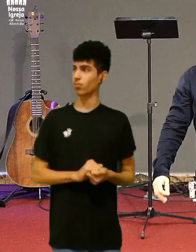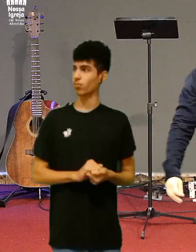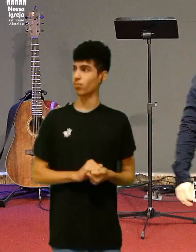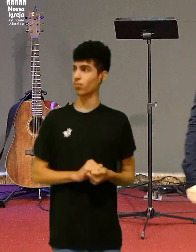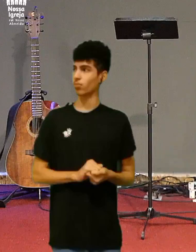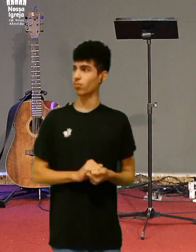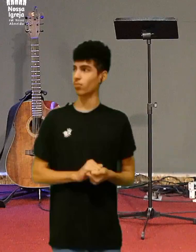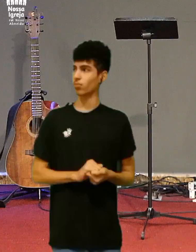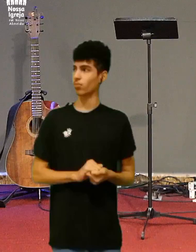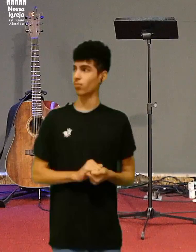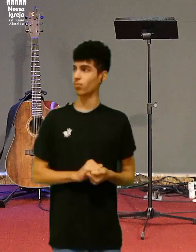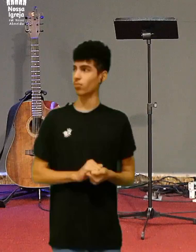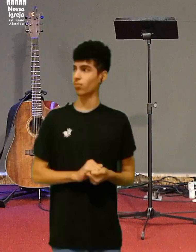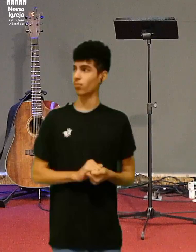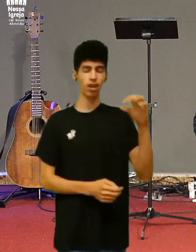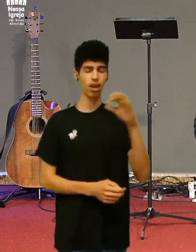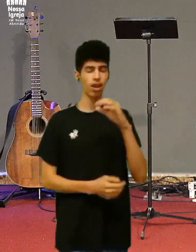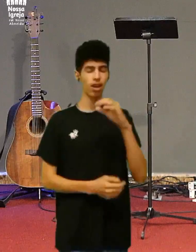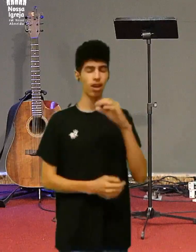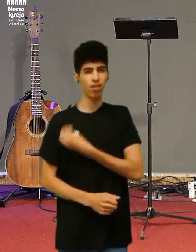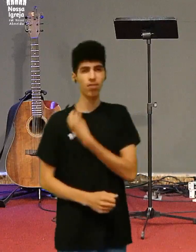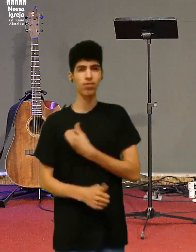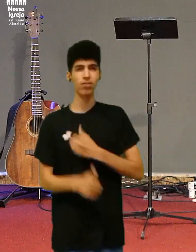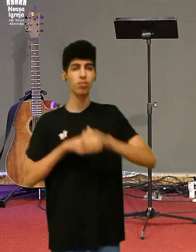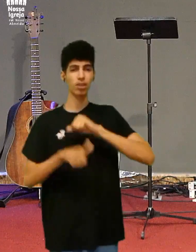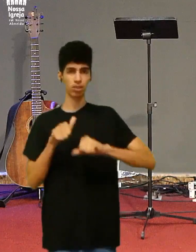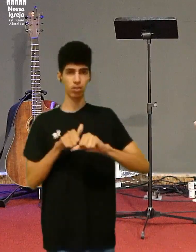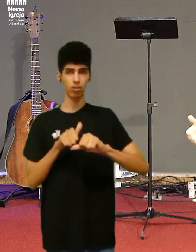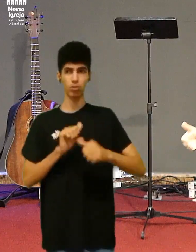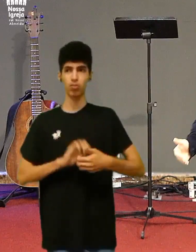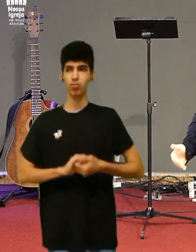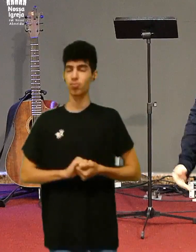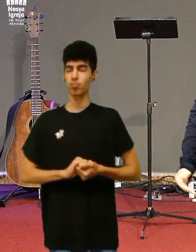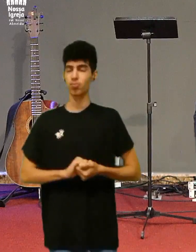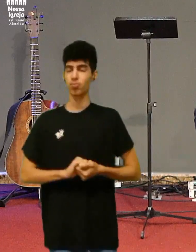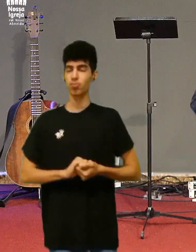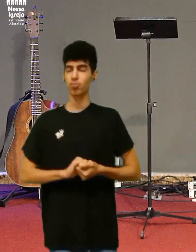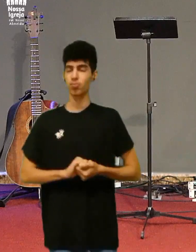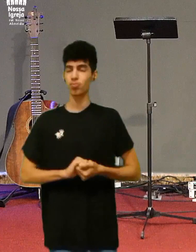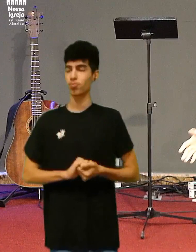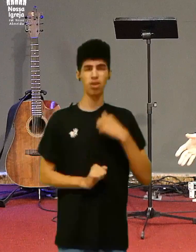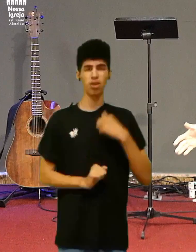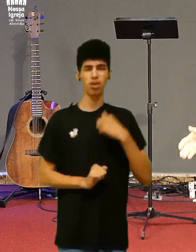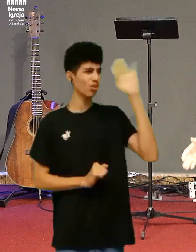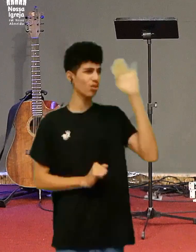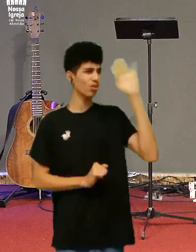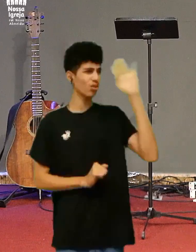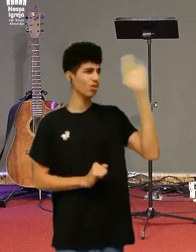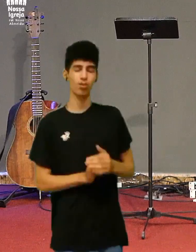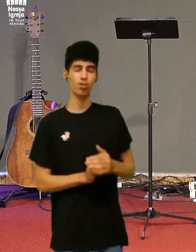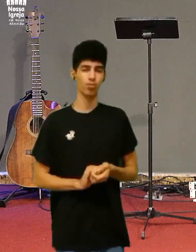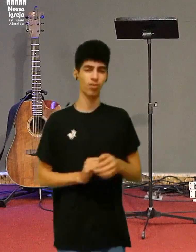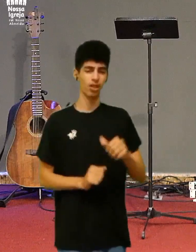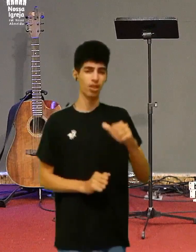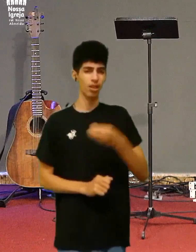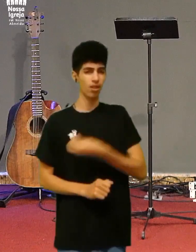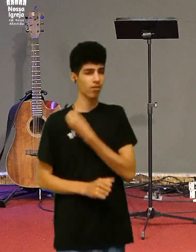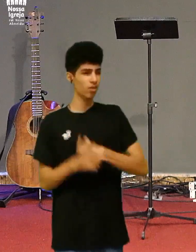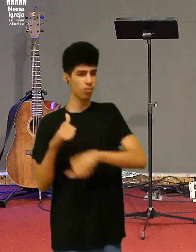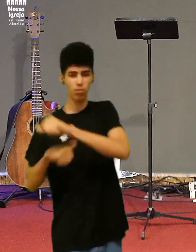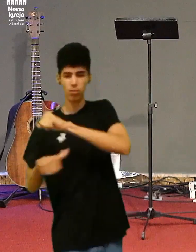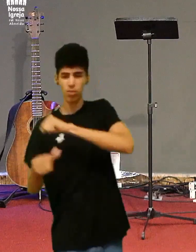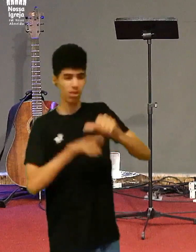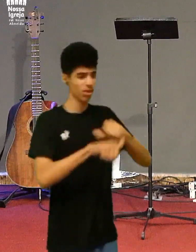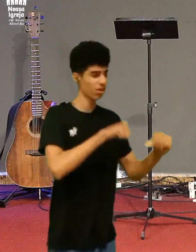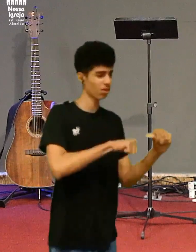avivamento. Irmãos, eu amo esse tema, eu sonho com avivamento, eu oro por avivamento, mas eu sei que